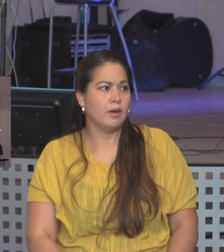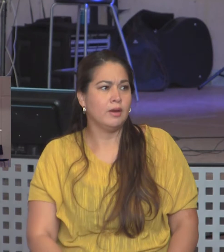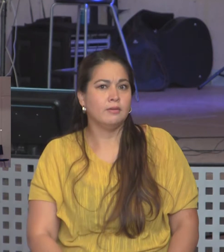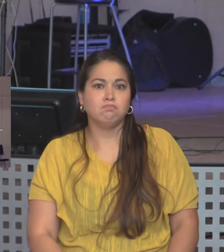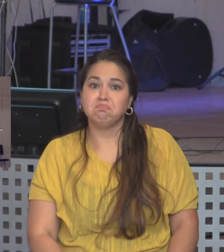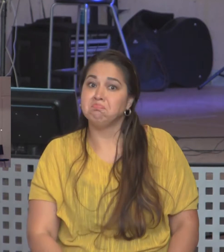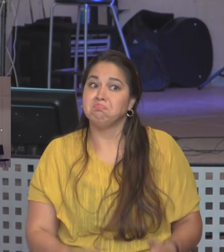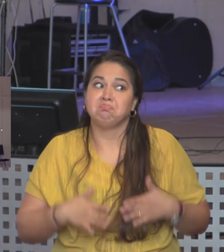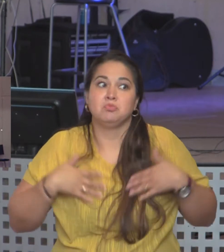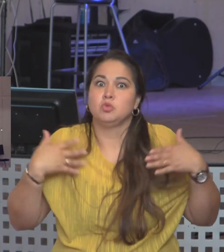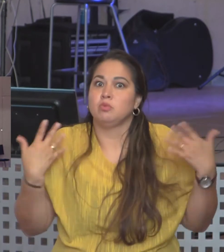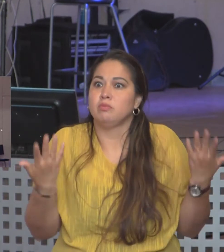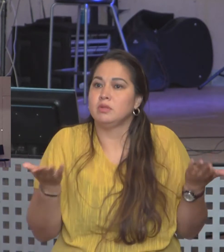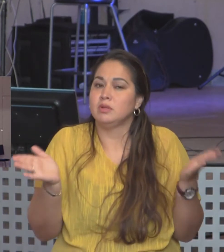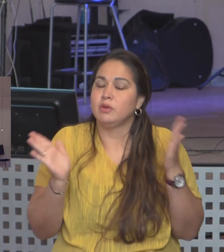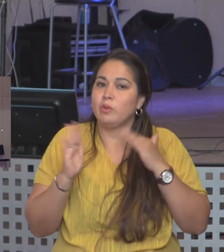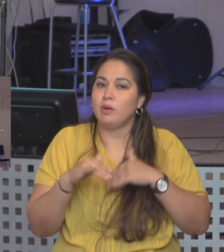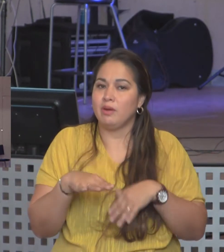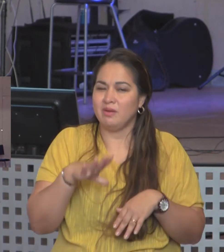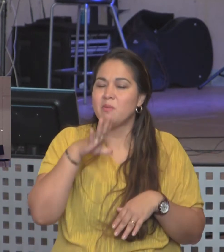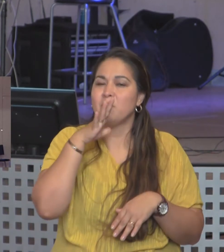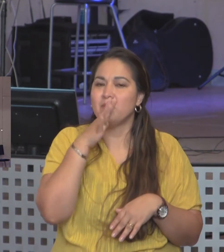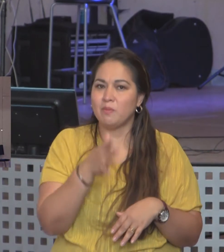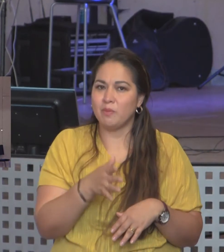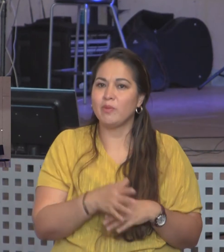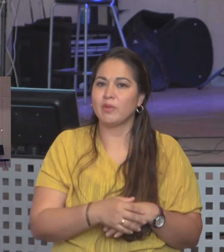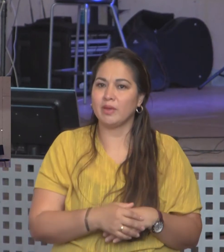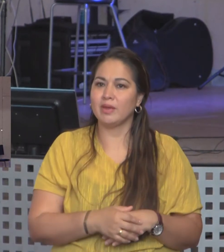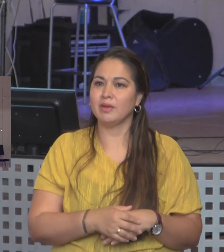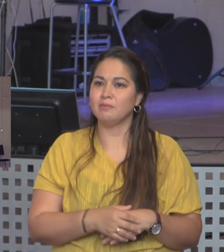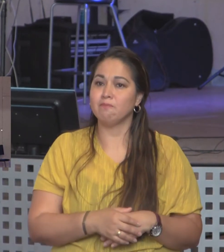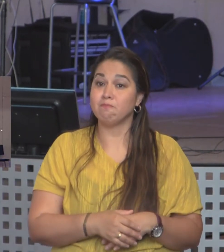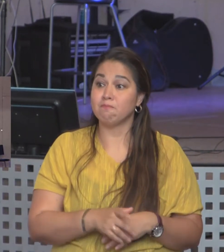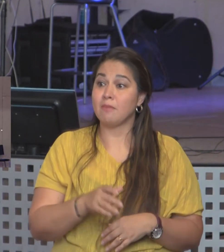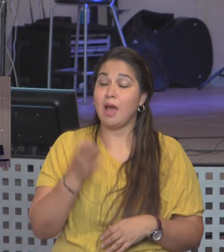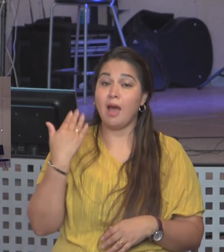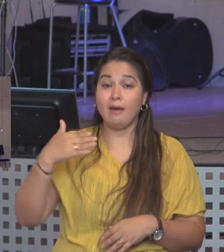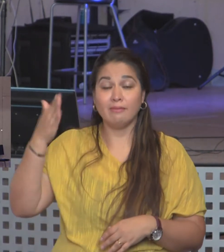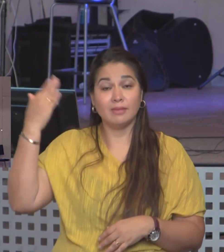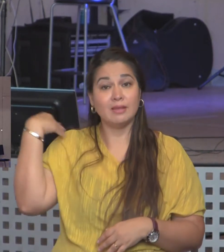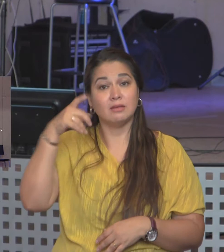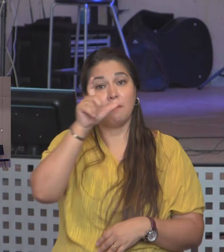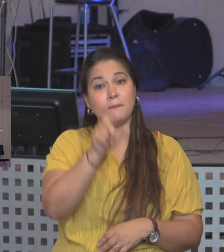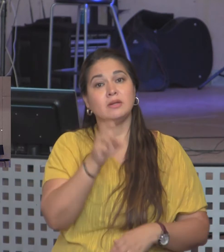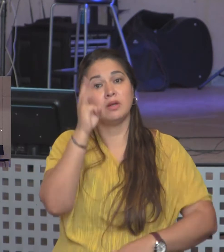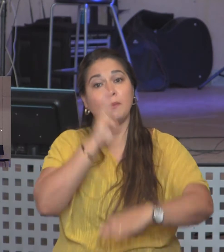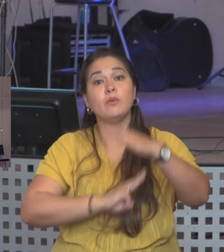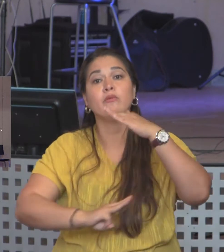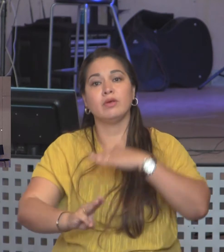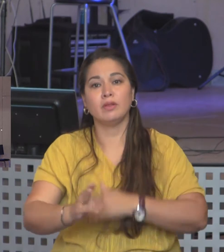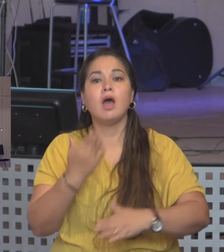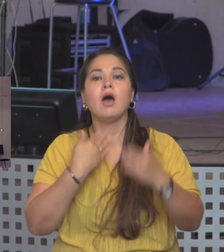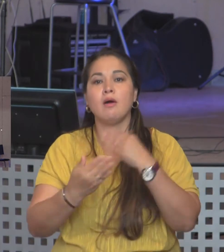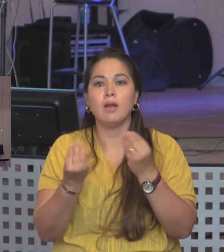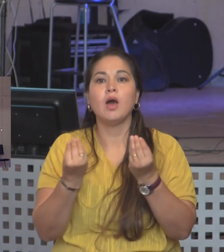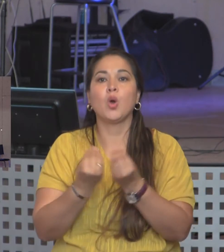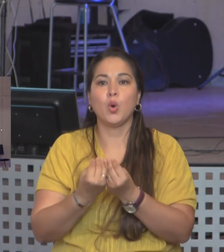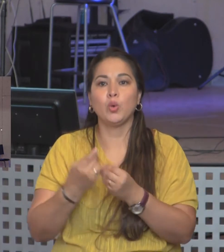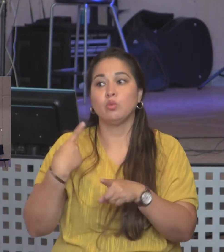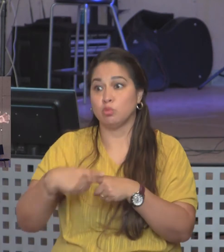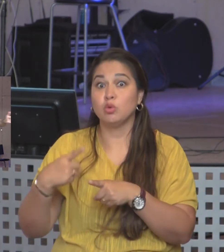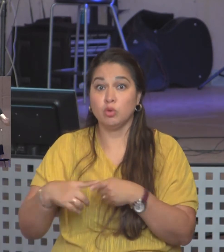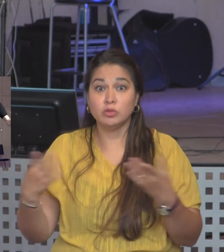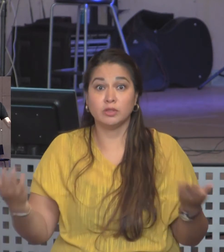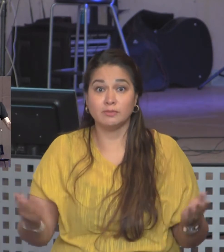elementos. Y Pedro especialmente, y los demás, pero Pedro aparece ahí y le